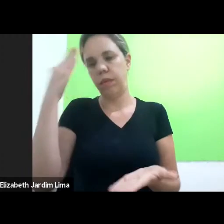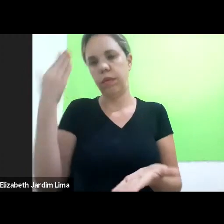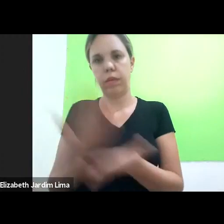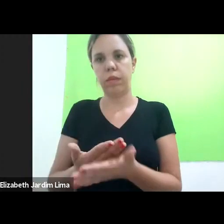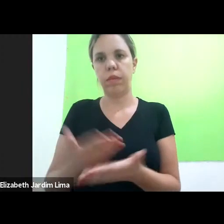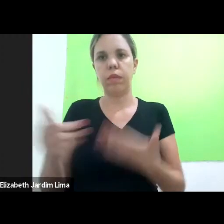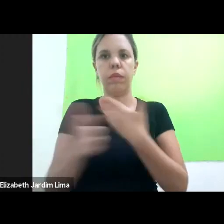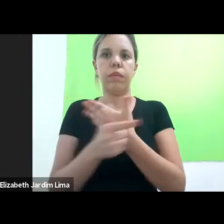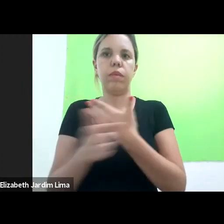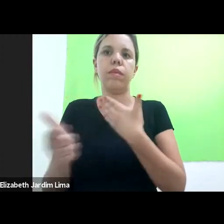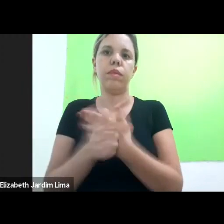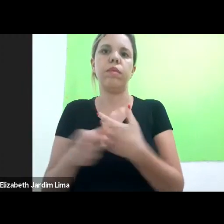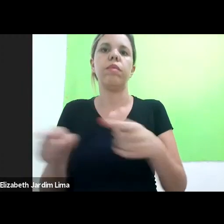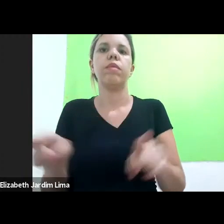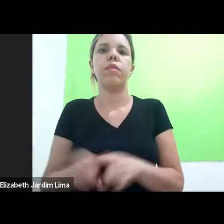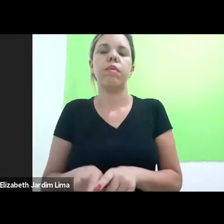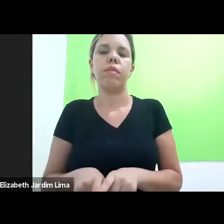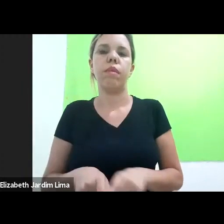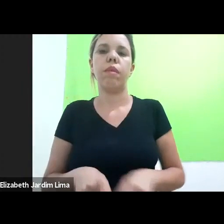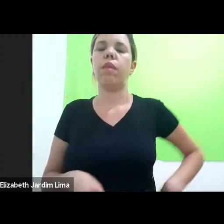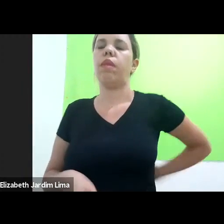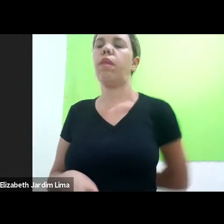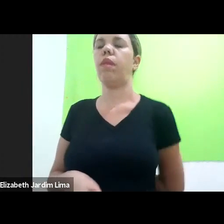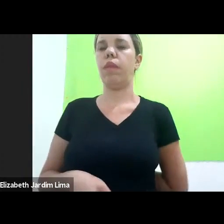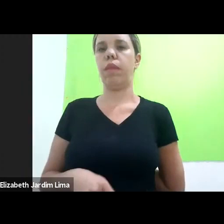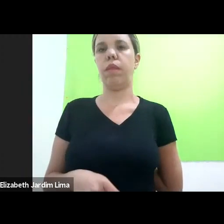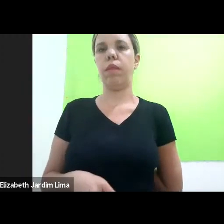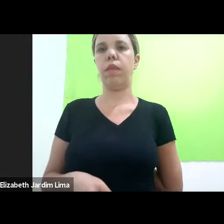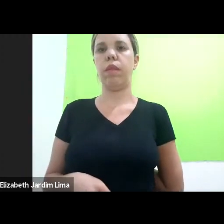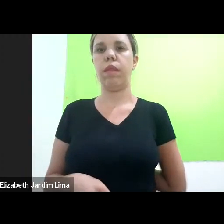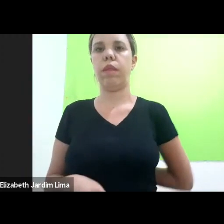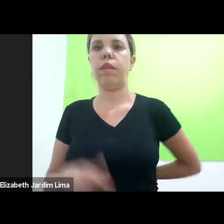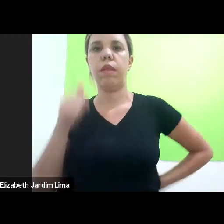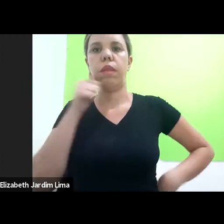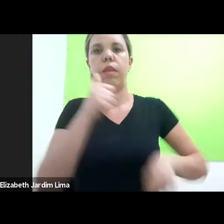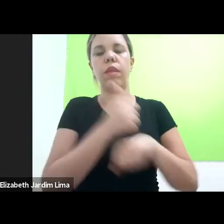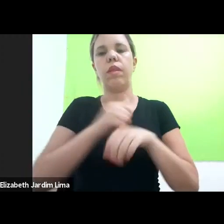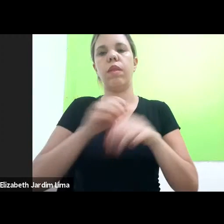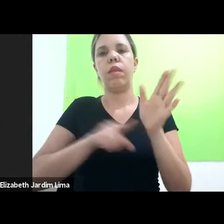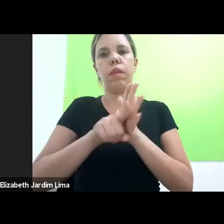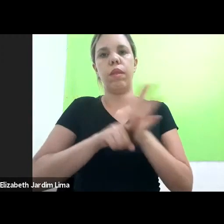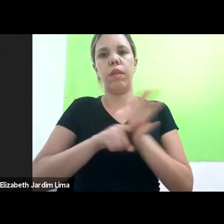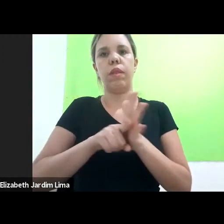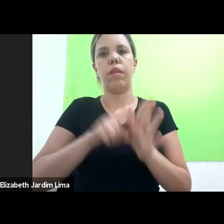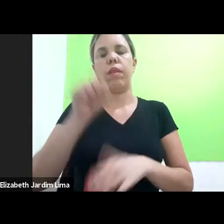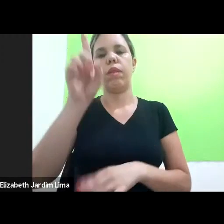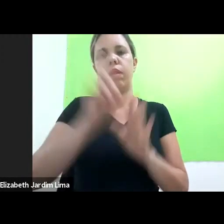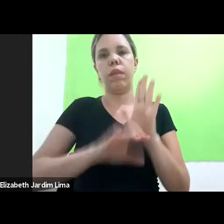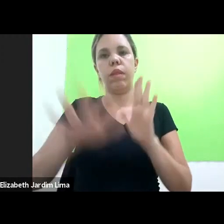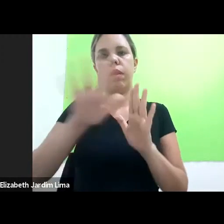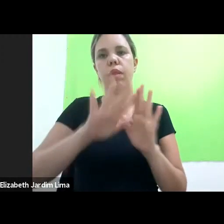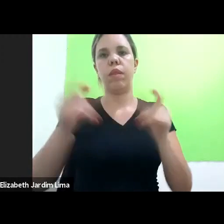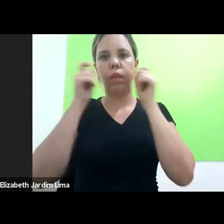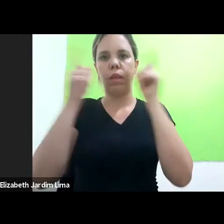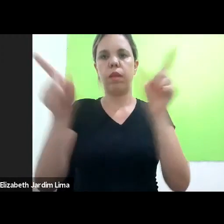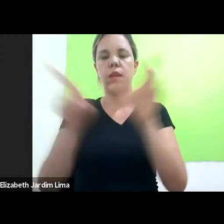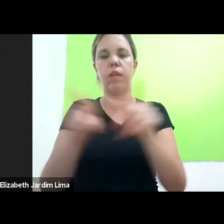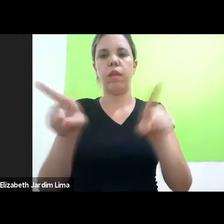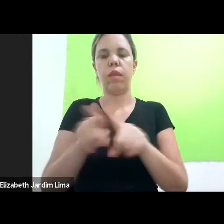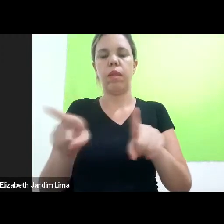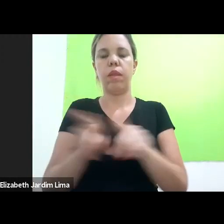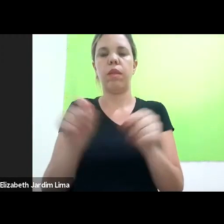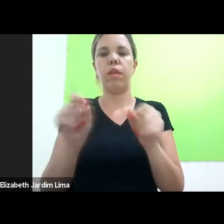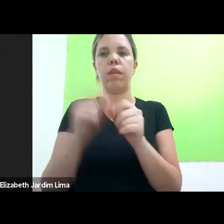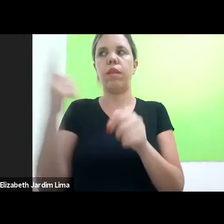papel também, enquanto uma pesquisadora na área do direito, é despertar também, fazer com que